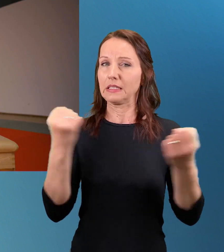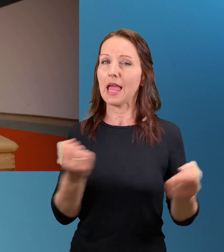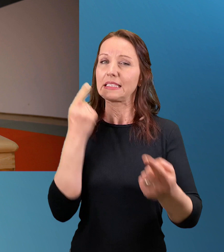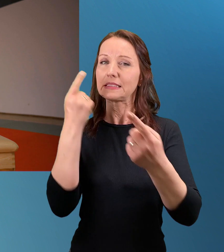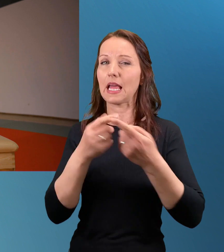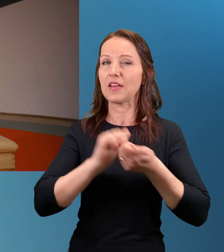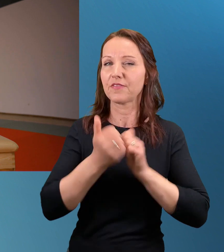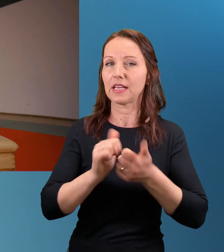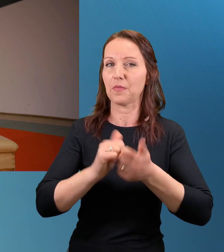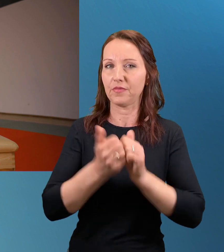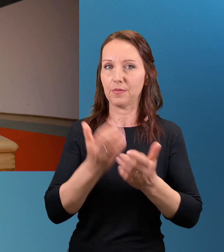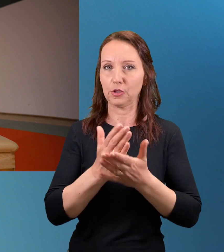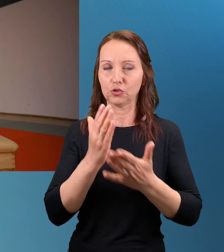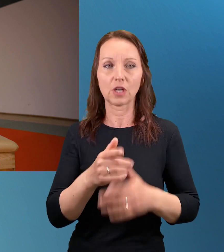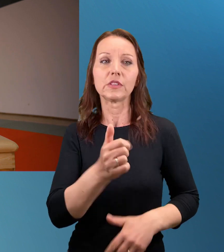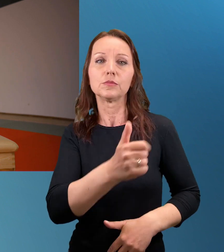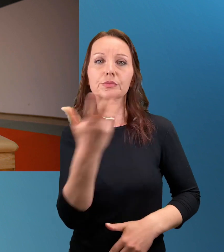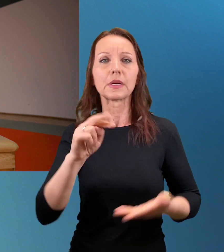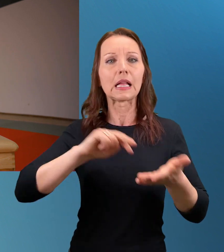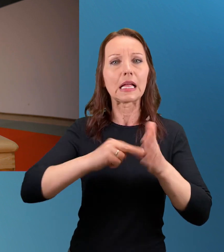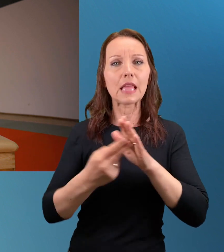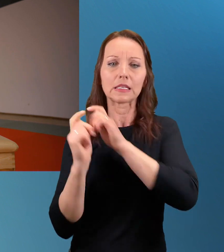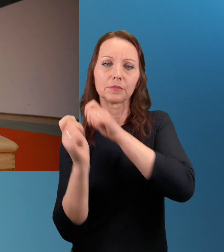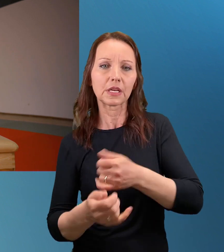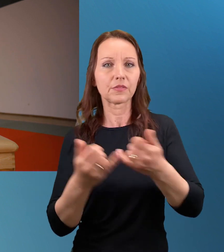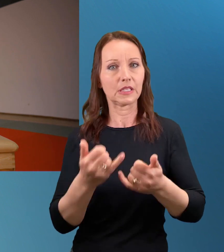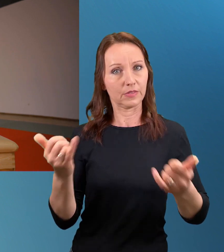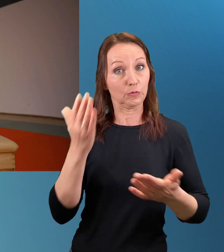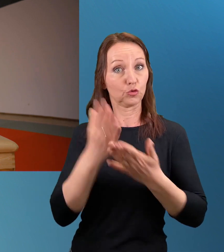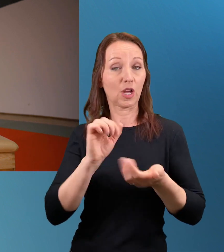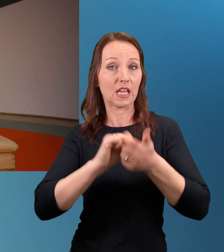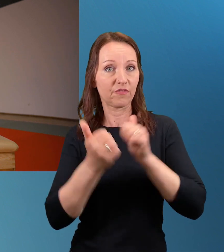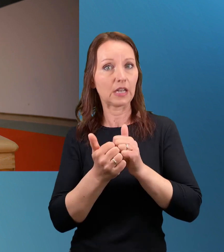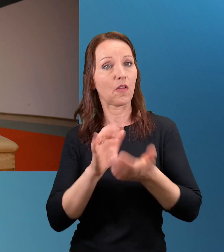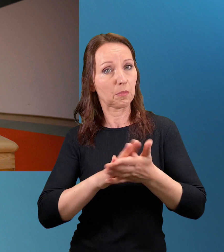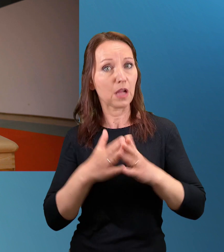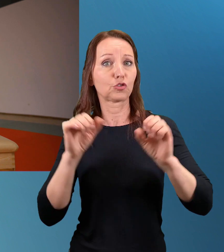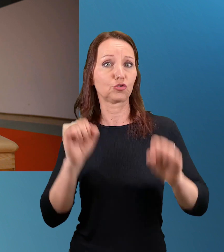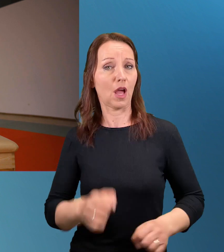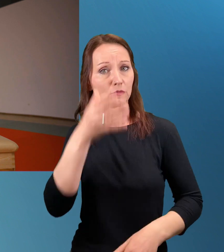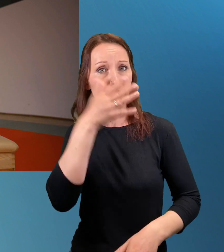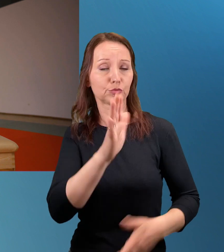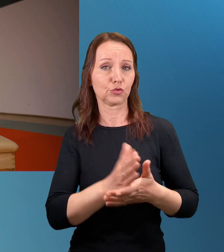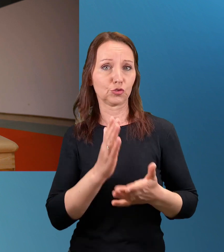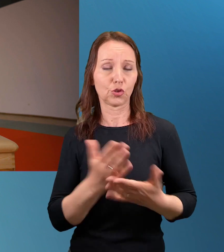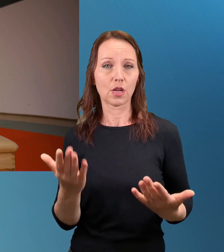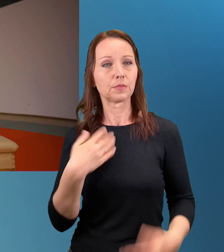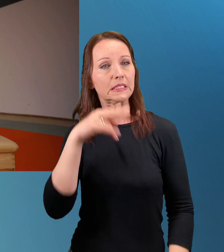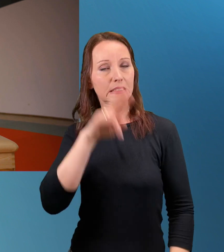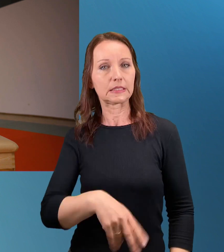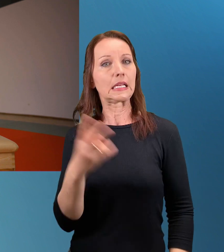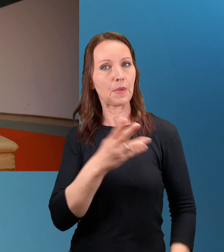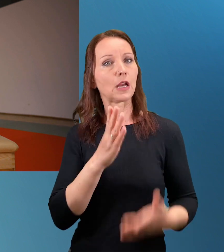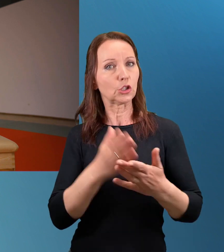und sie viele Techniken jetzt auch schon wettkampfmäßig umsetzen können. Also man sieht einfach den